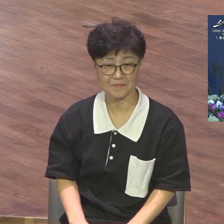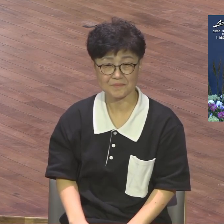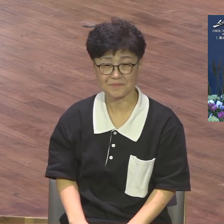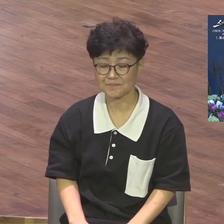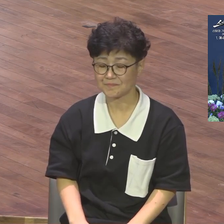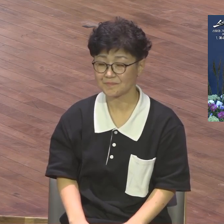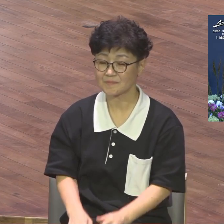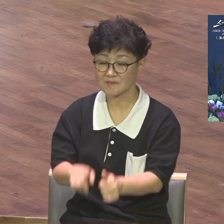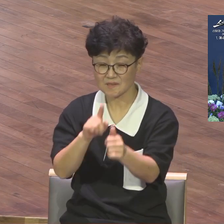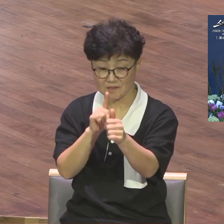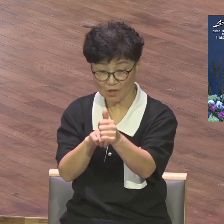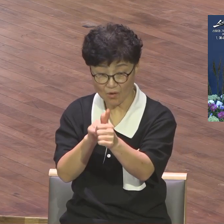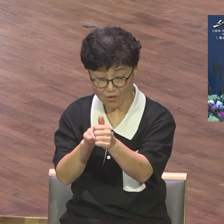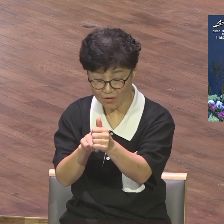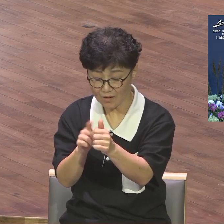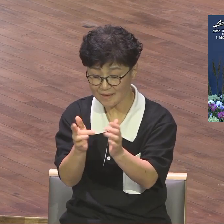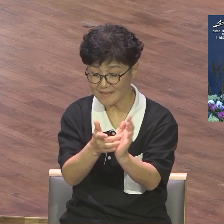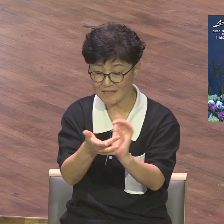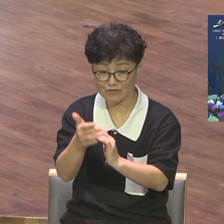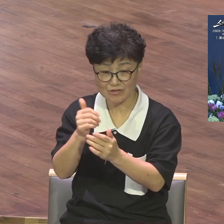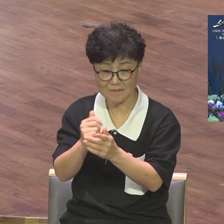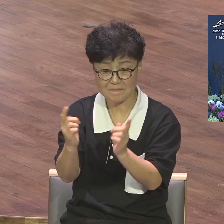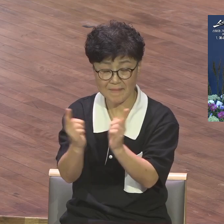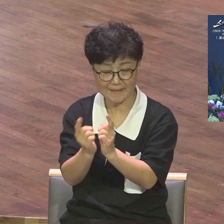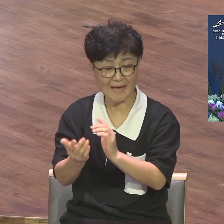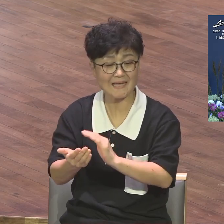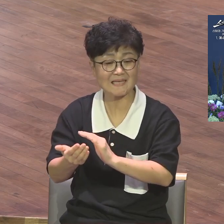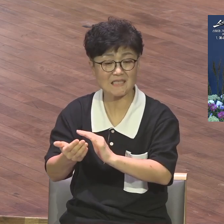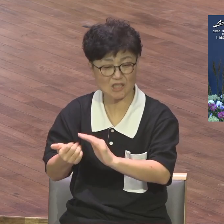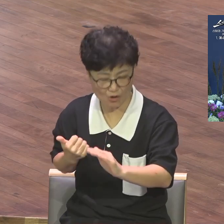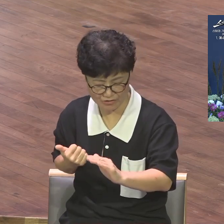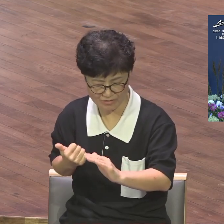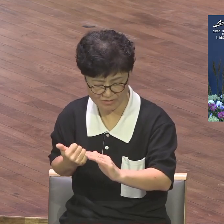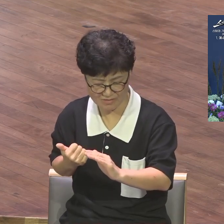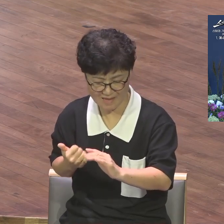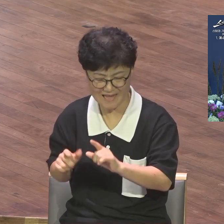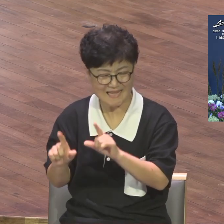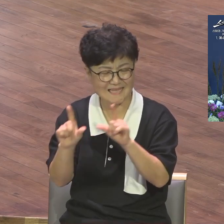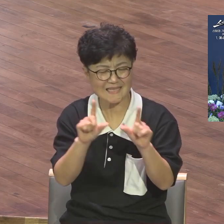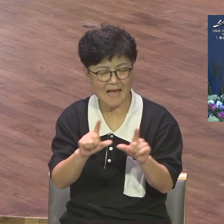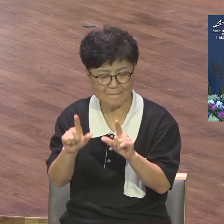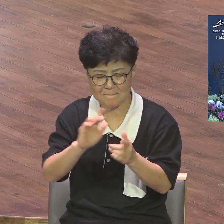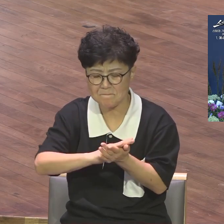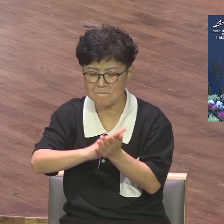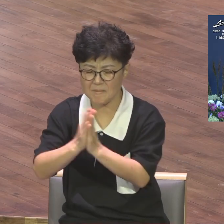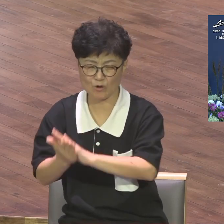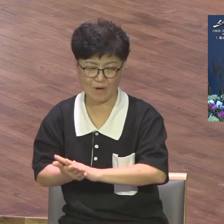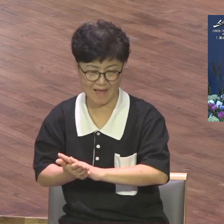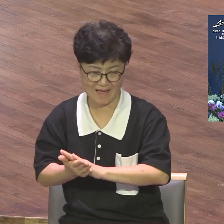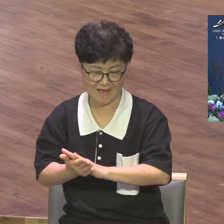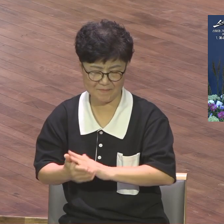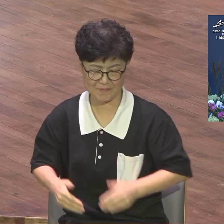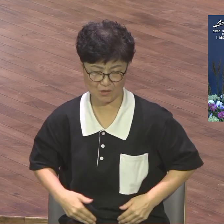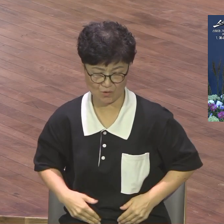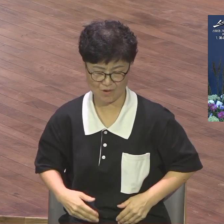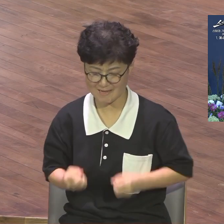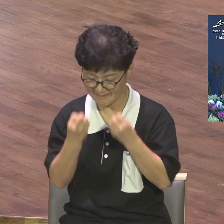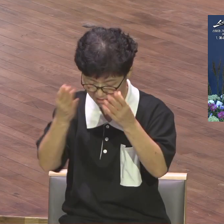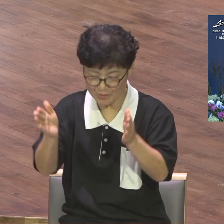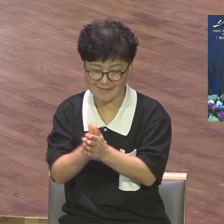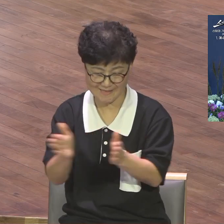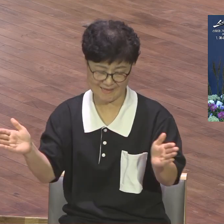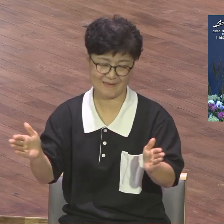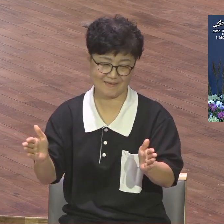너가 예수님을 만나기 이전의 삶에서 이제 내려와서 새로운 시작을 하라는 의미인 것입니다. 그래서